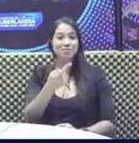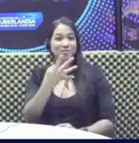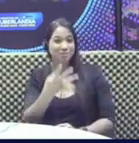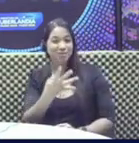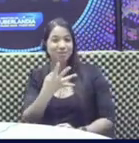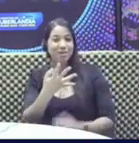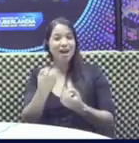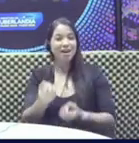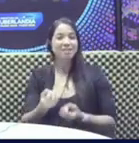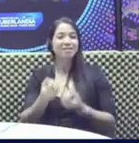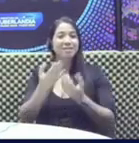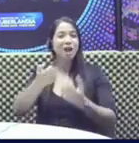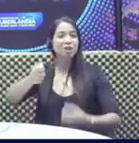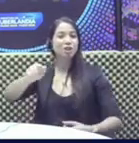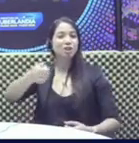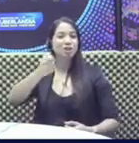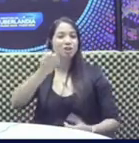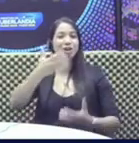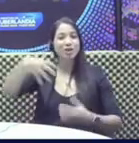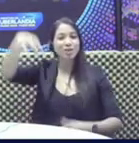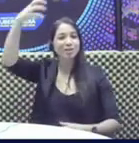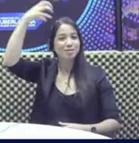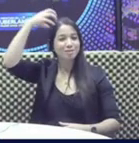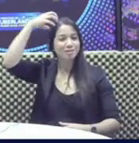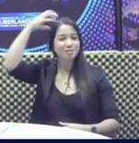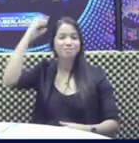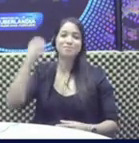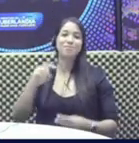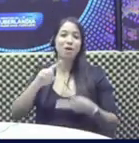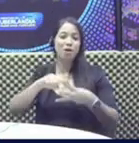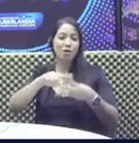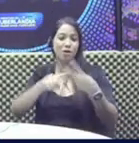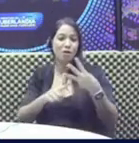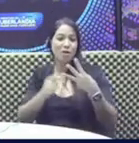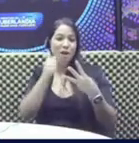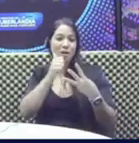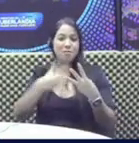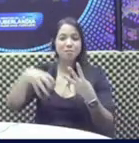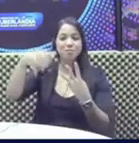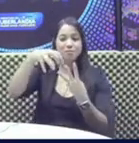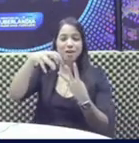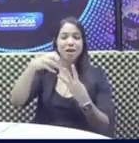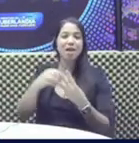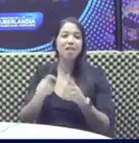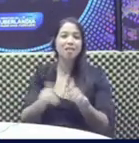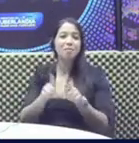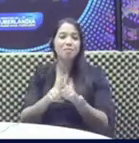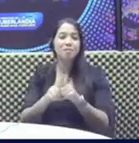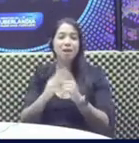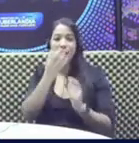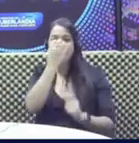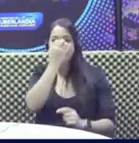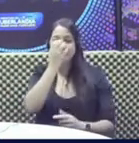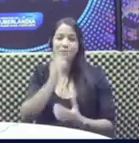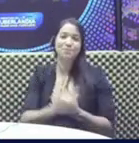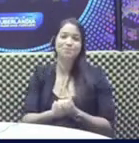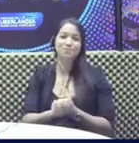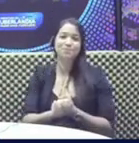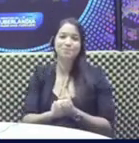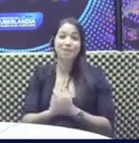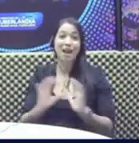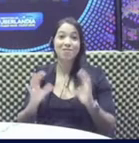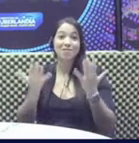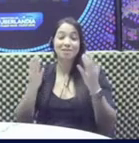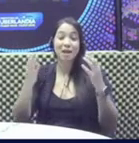com a entrega da chave ao reinado, rei, rainha, princesa e bobo da corte. A festa ocorre na